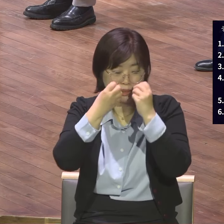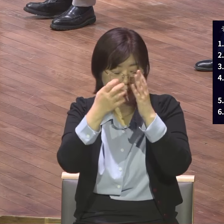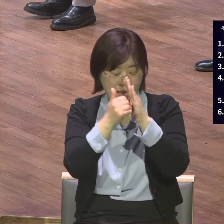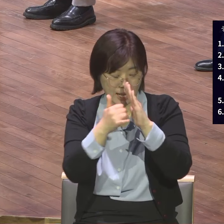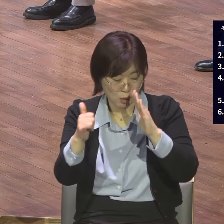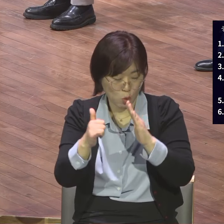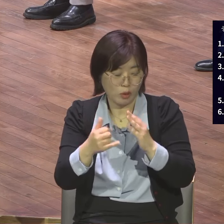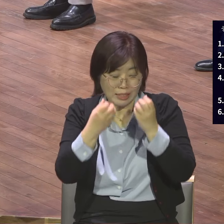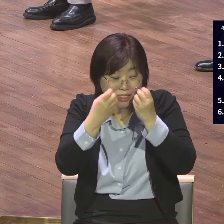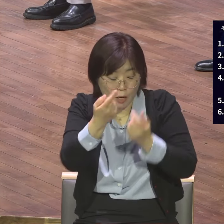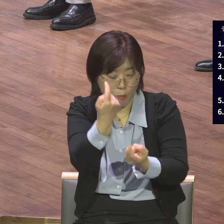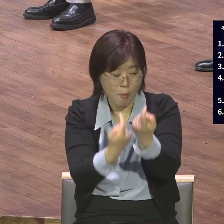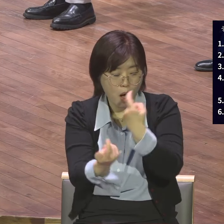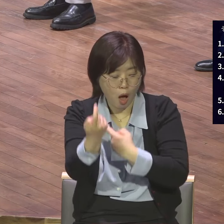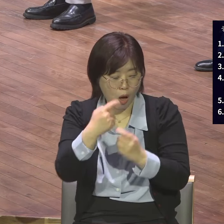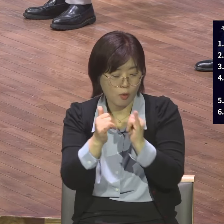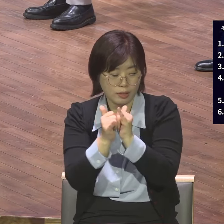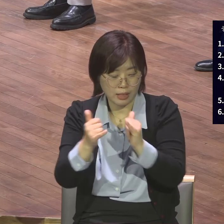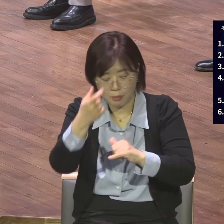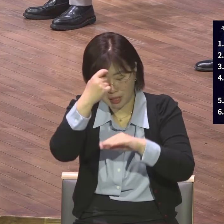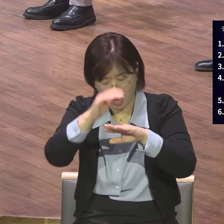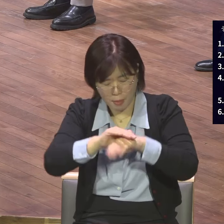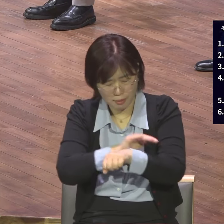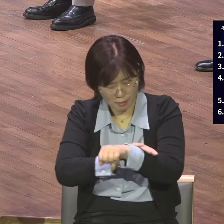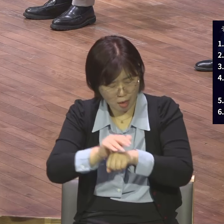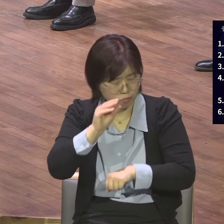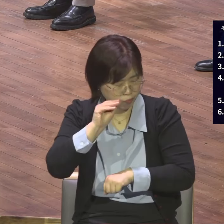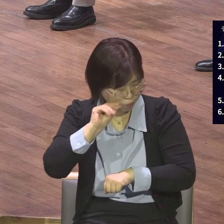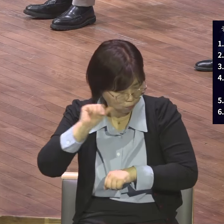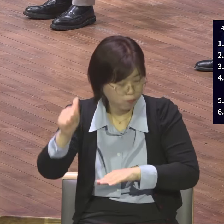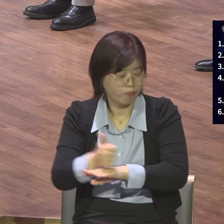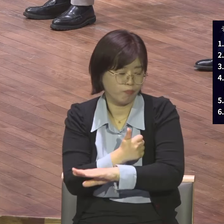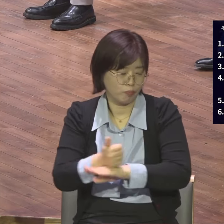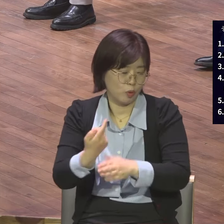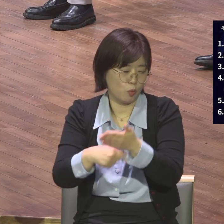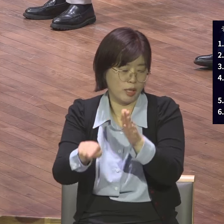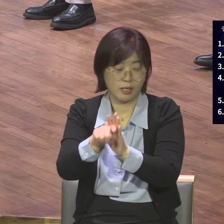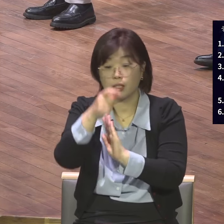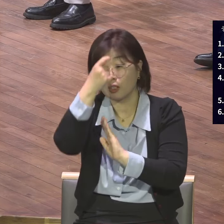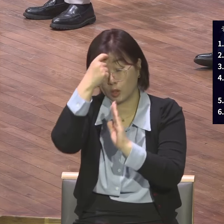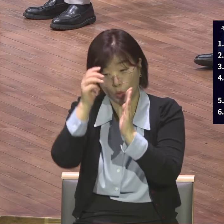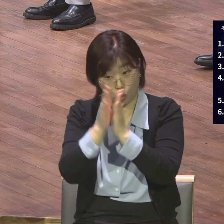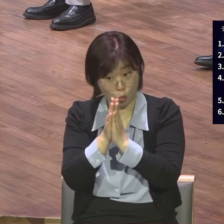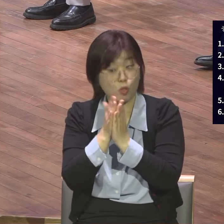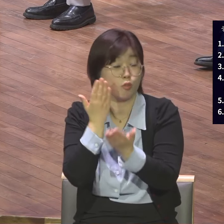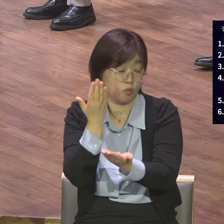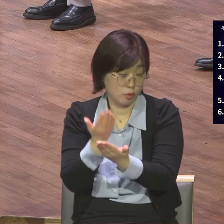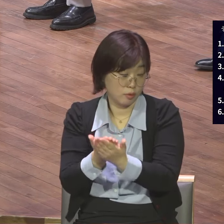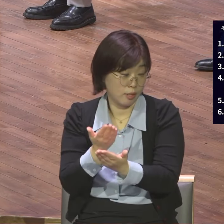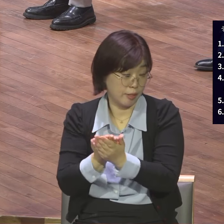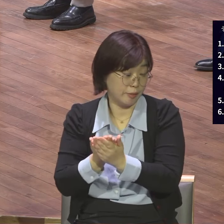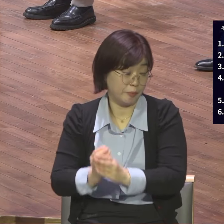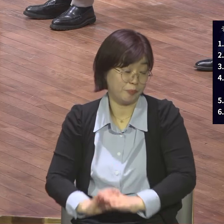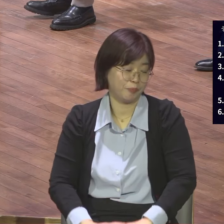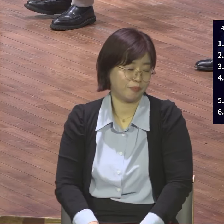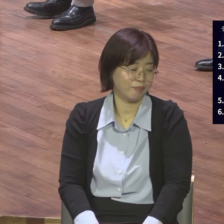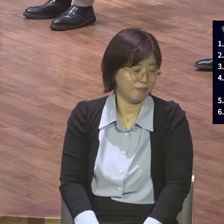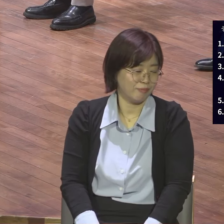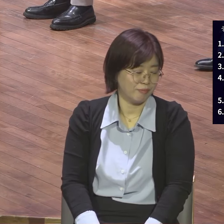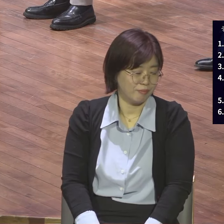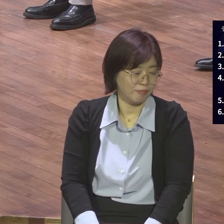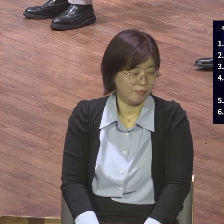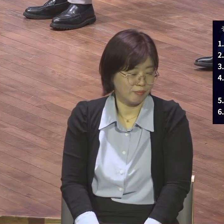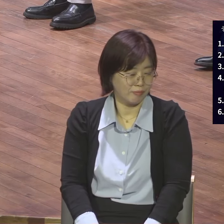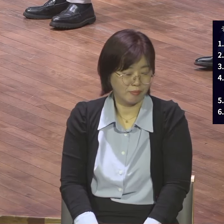교회화입니다. 하나님 우리 새가족들에게 성령의 감동으로 임하여 주셔서 이 강단의 말씀 하나님의 말씀이 들려지게 하여